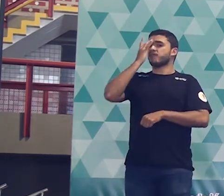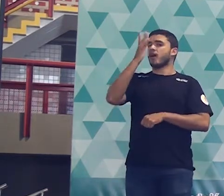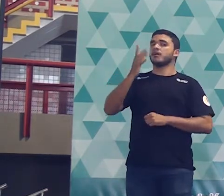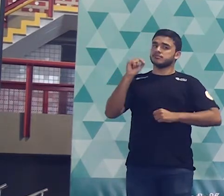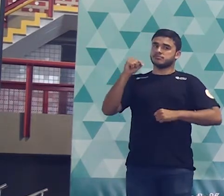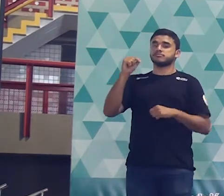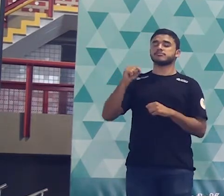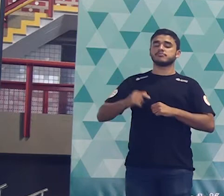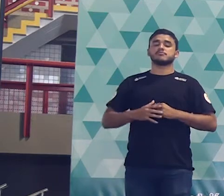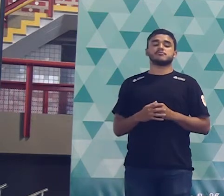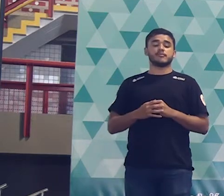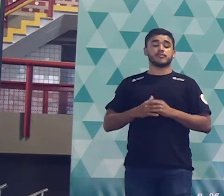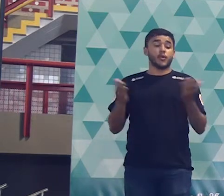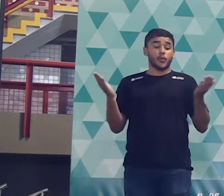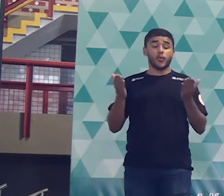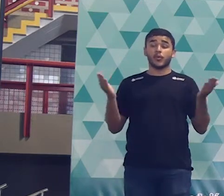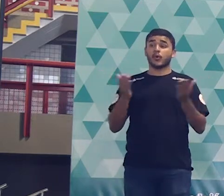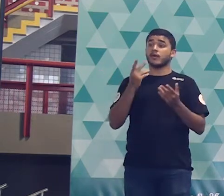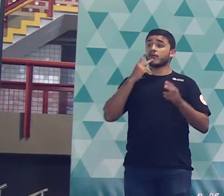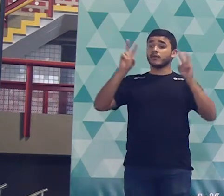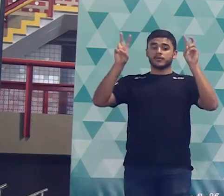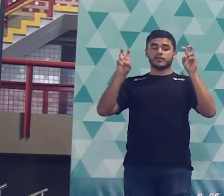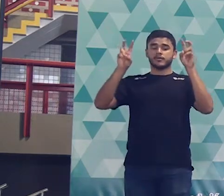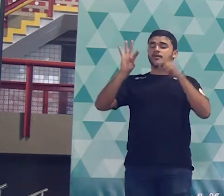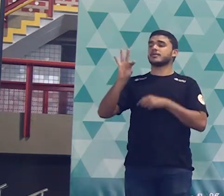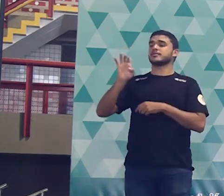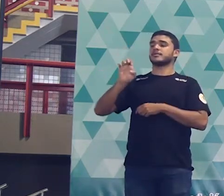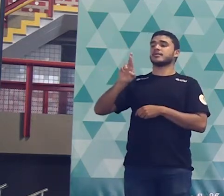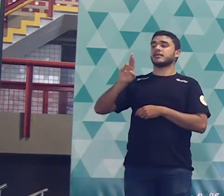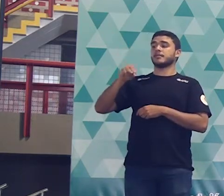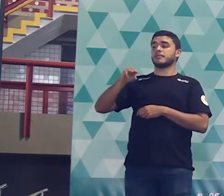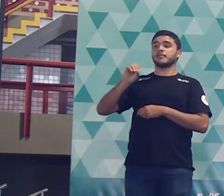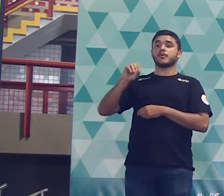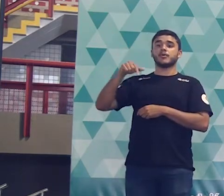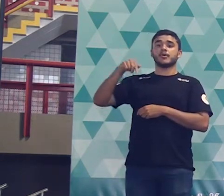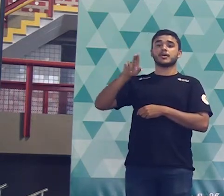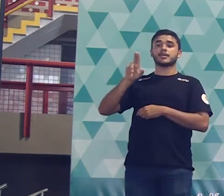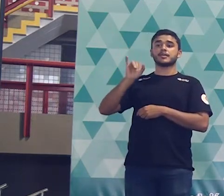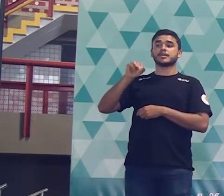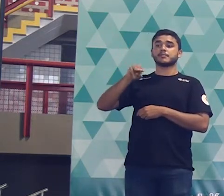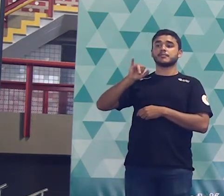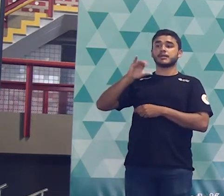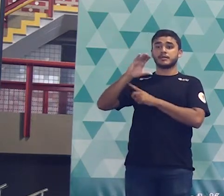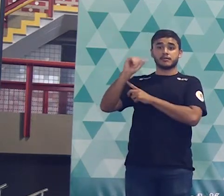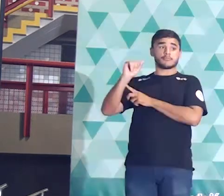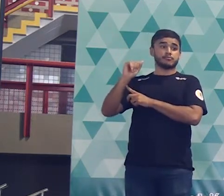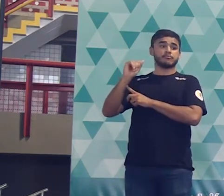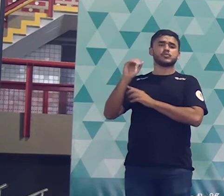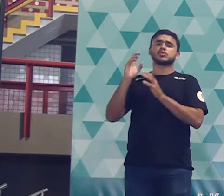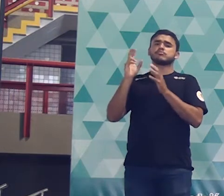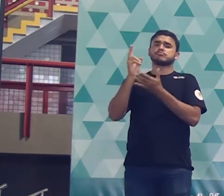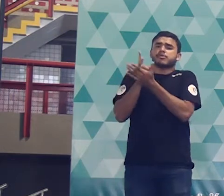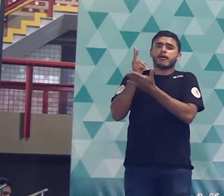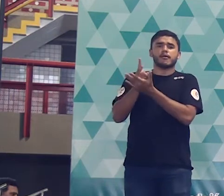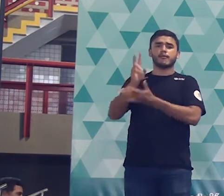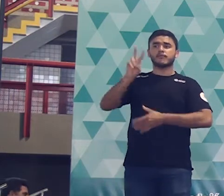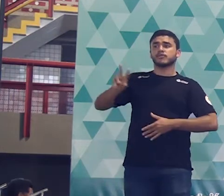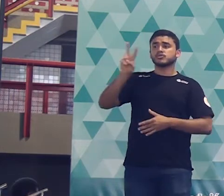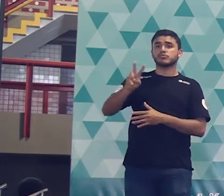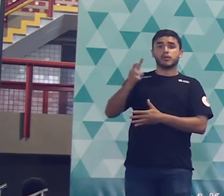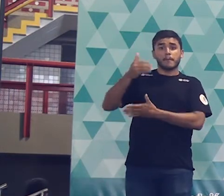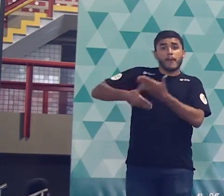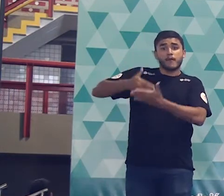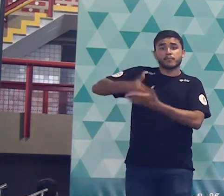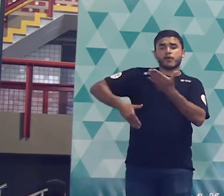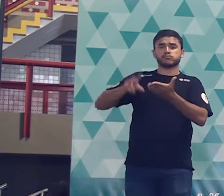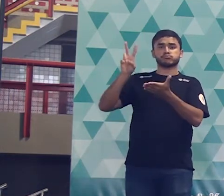Hoje, nós vamos trabalhar com a parte de termoquímica, uma parte bastante cobrada em todos os vestibulares e uma parte que